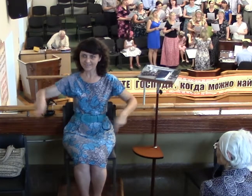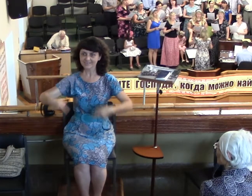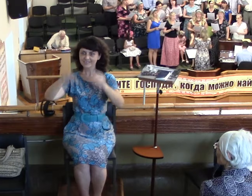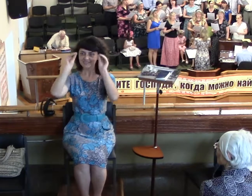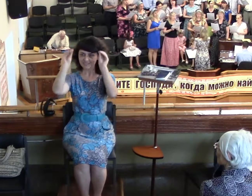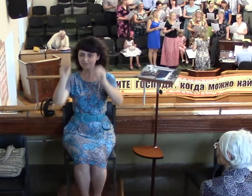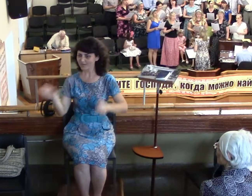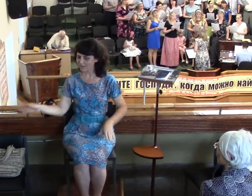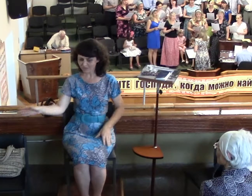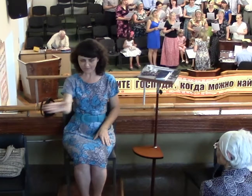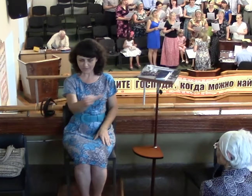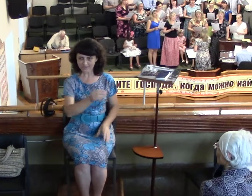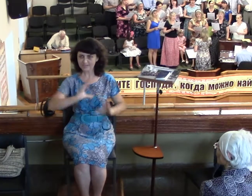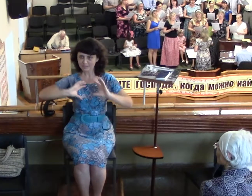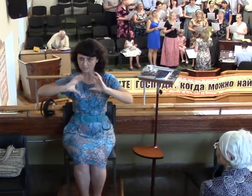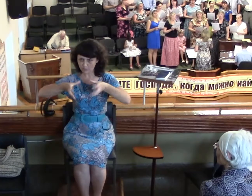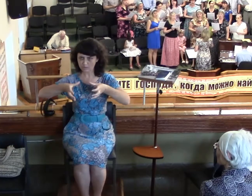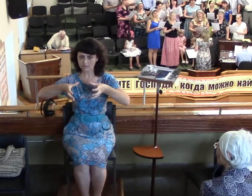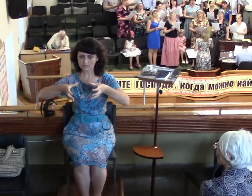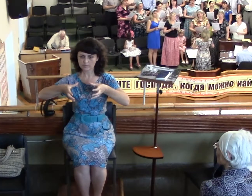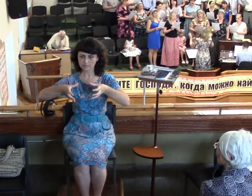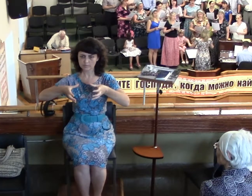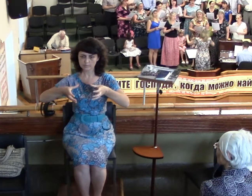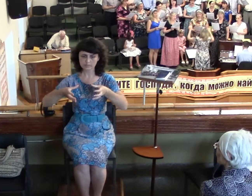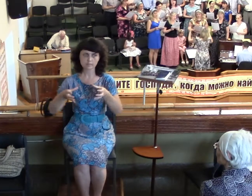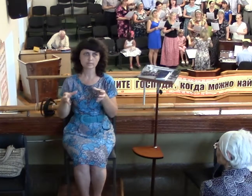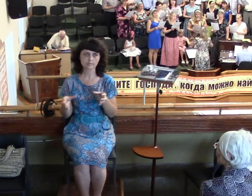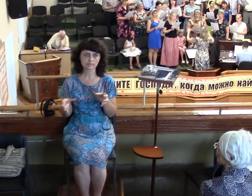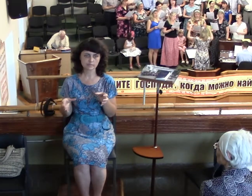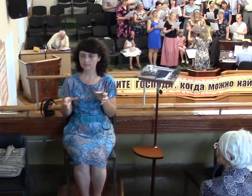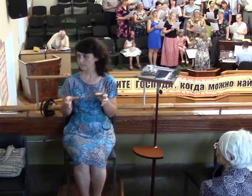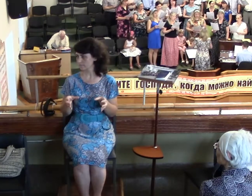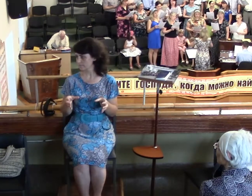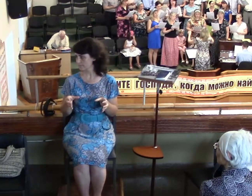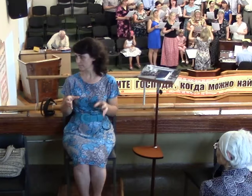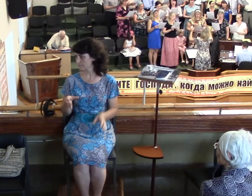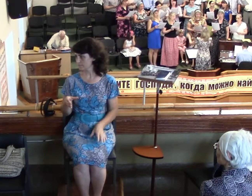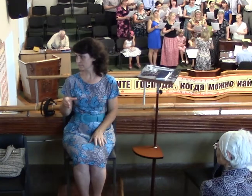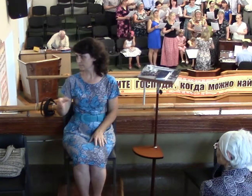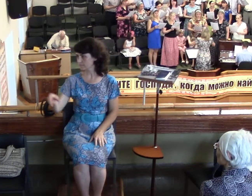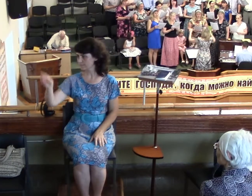Thank you.